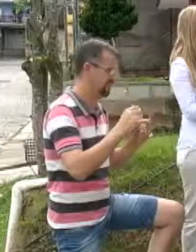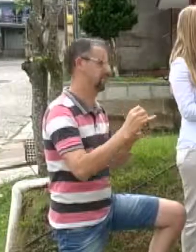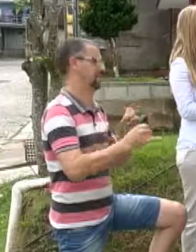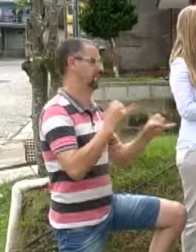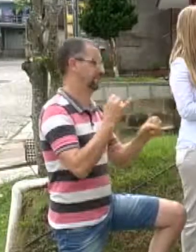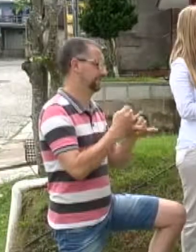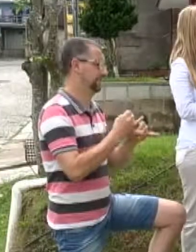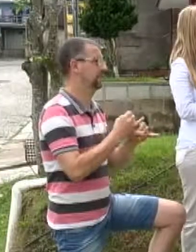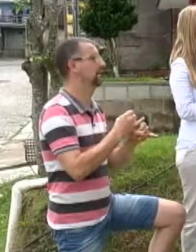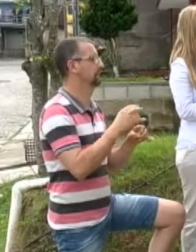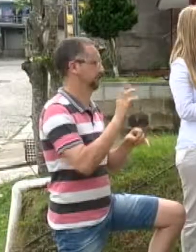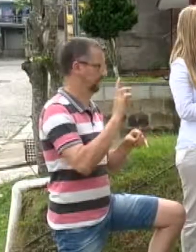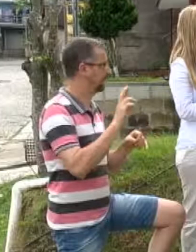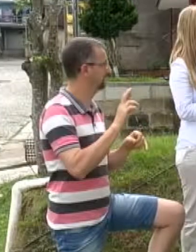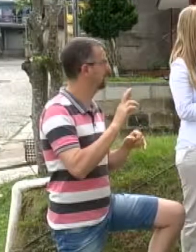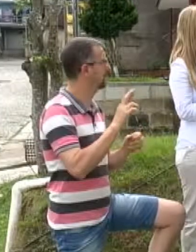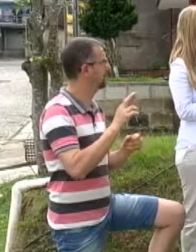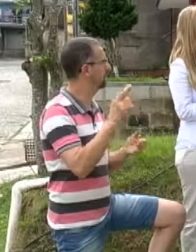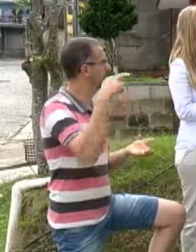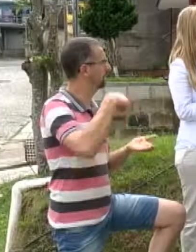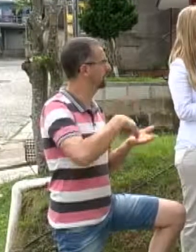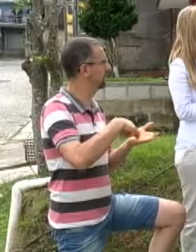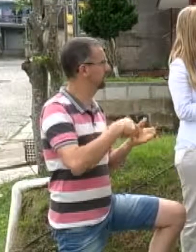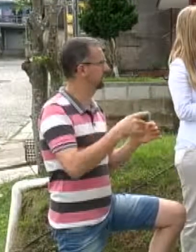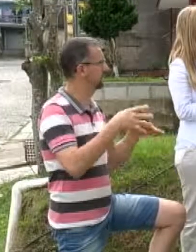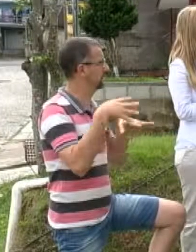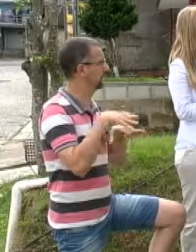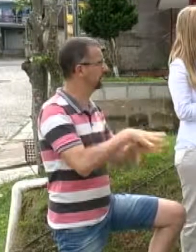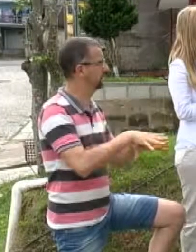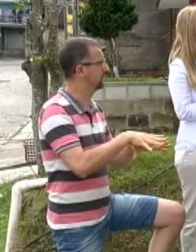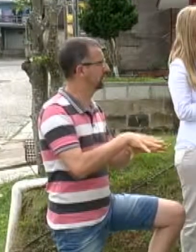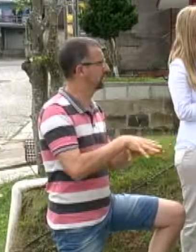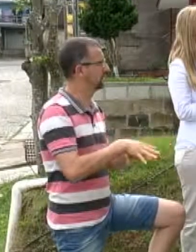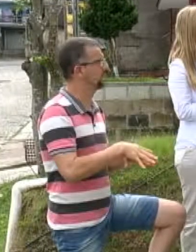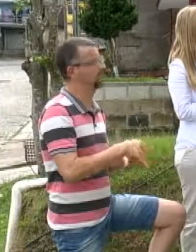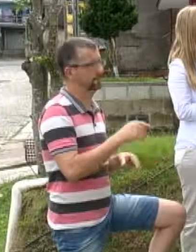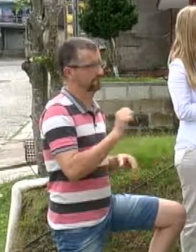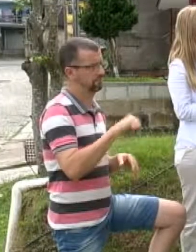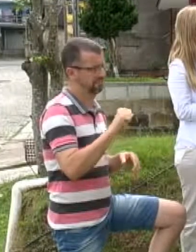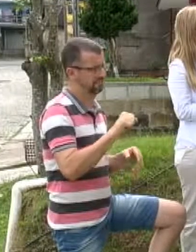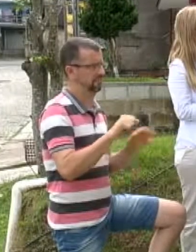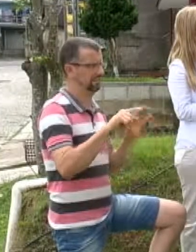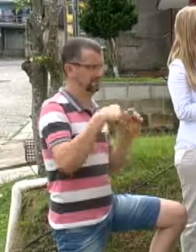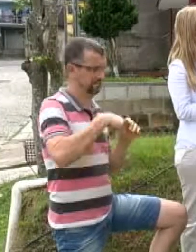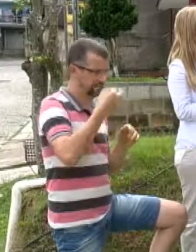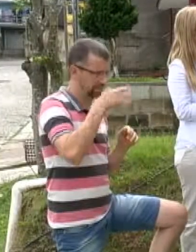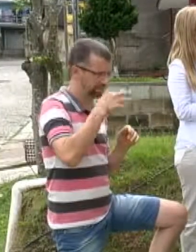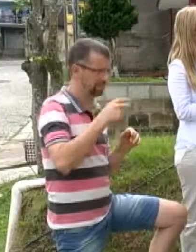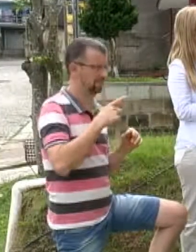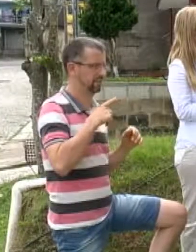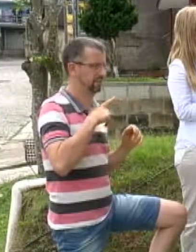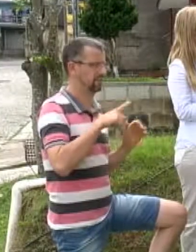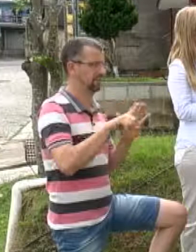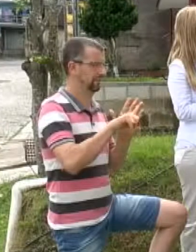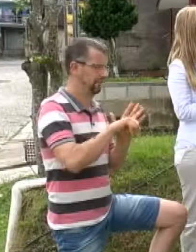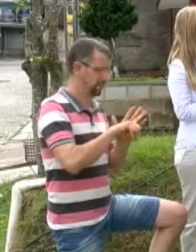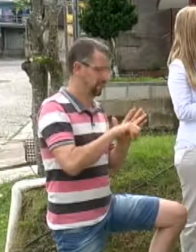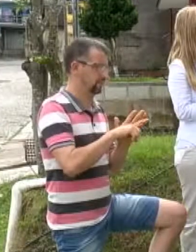É uma inclusão, essa lei agora que tem aqui em Caxias. Com tanta luta, tanta mobilização. A lei que a Aline se refere